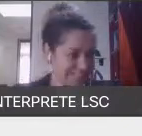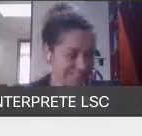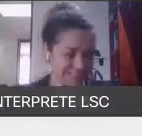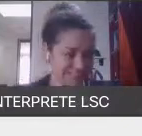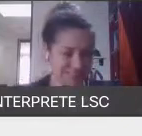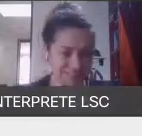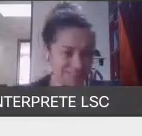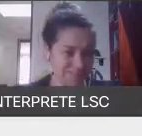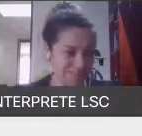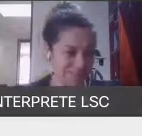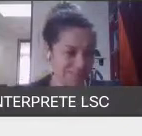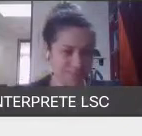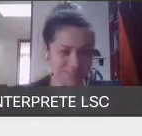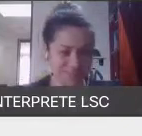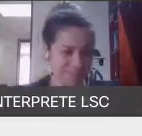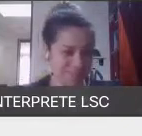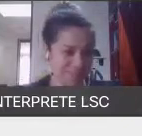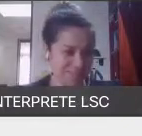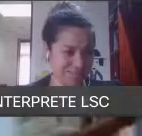¿Escuchas? Ahora sí me escuchas.